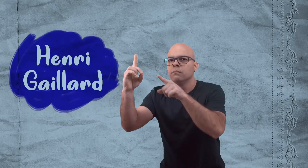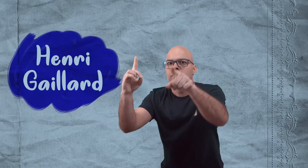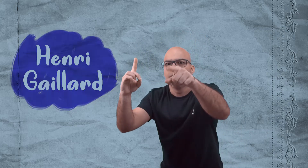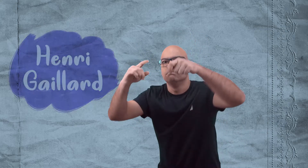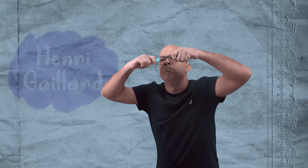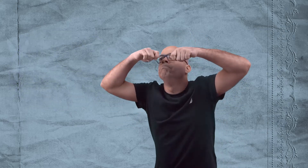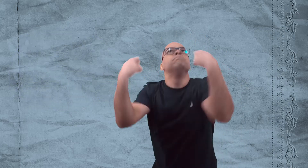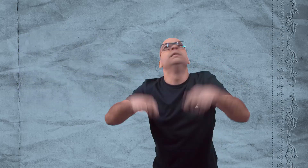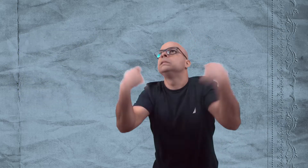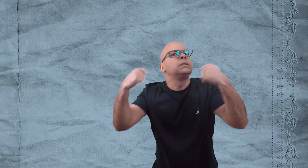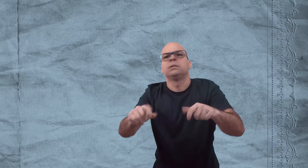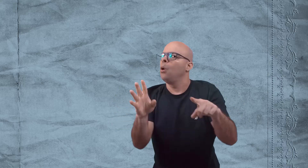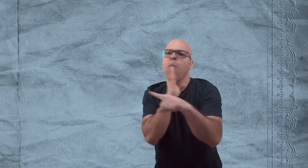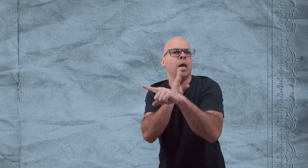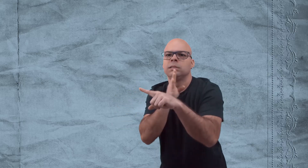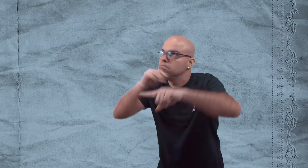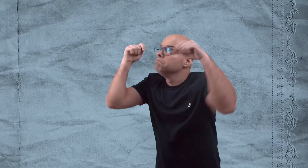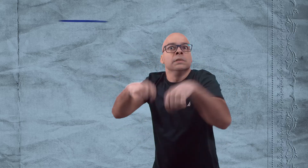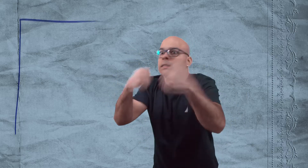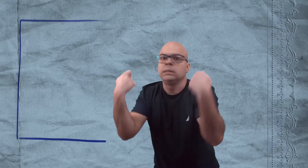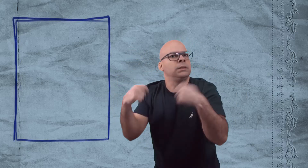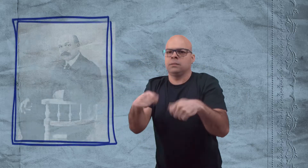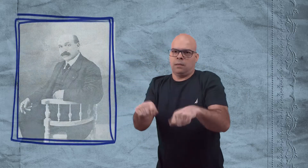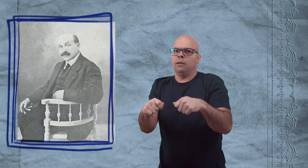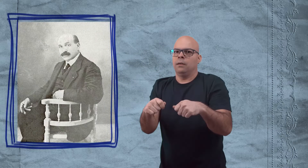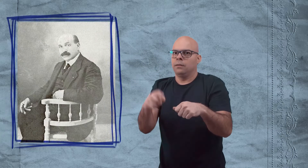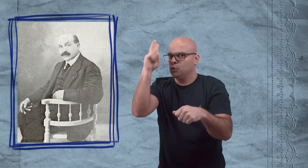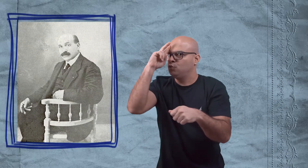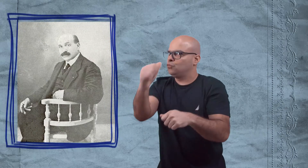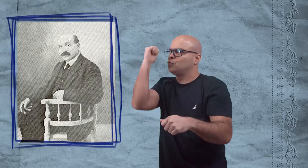Vocês precisam conhecer Henri Gaillard, precisam conhecer a história dele.